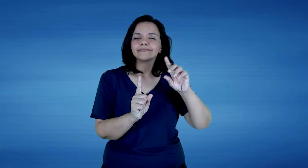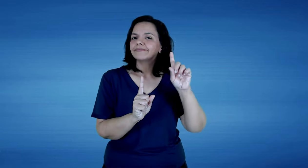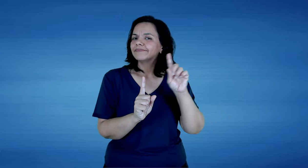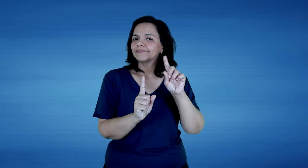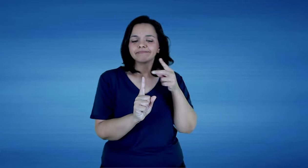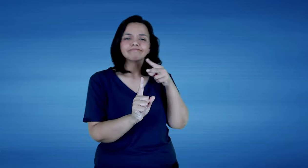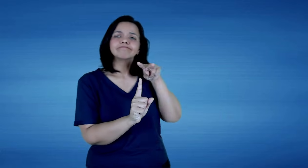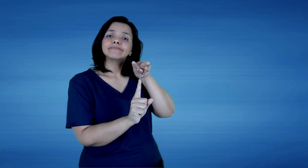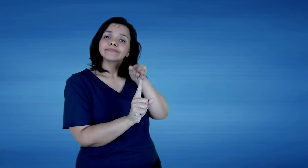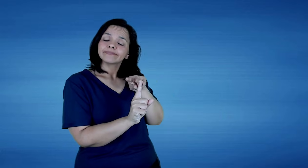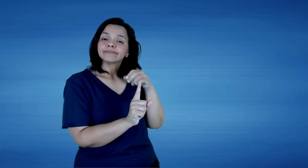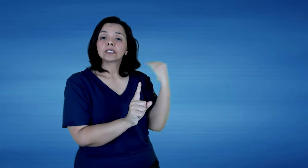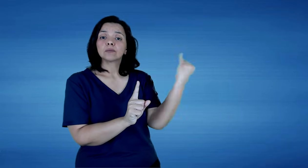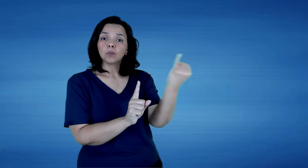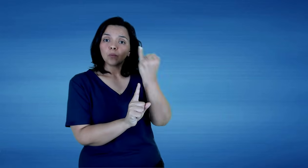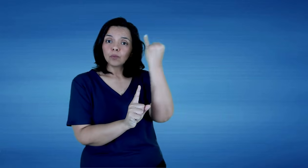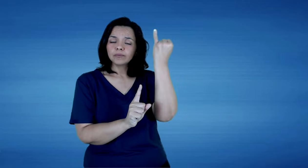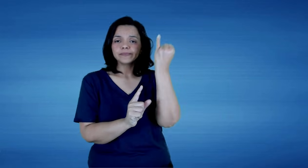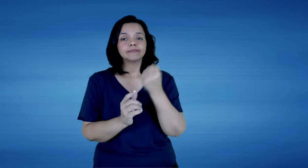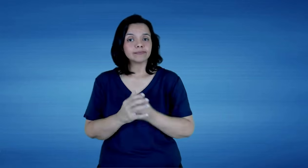outra perspectiva.